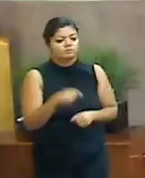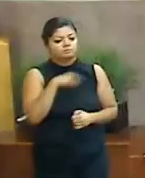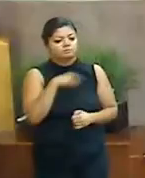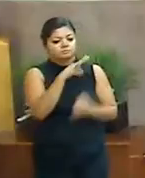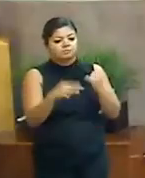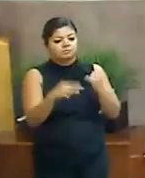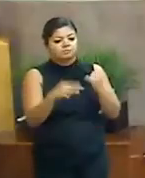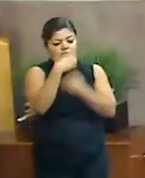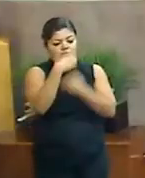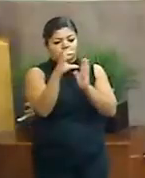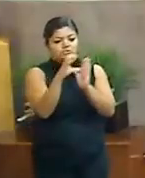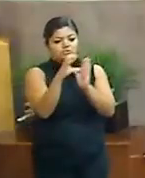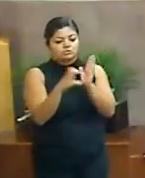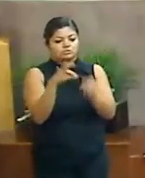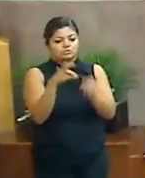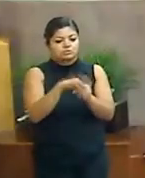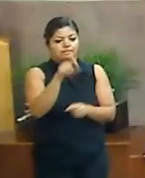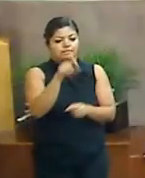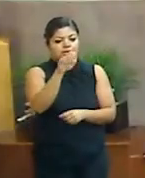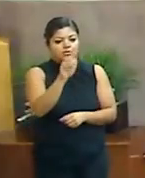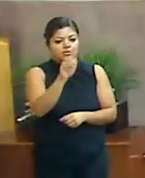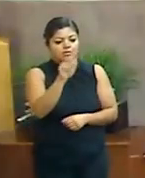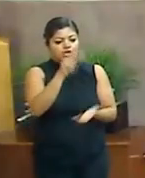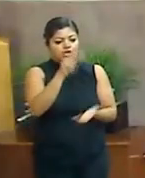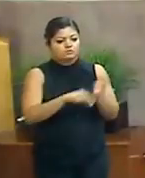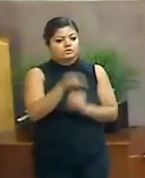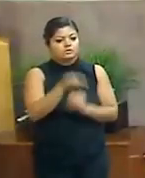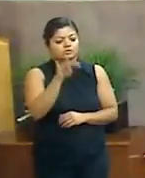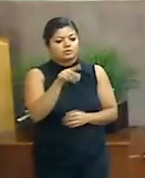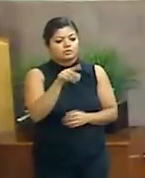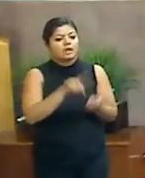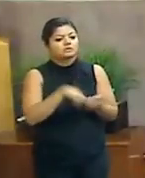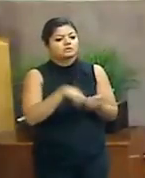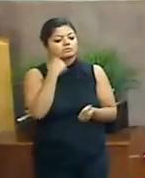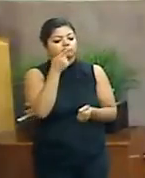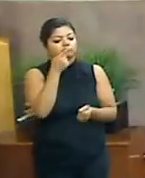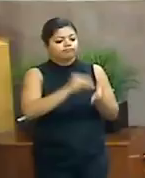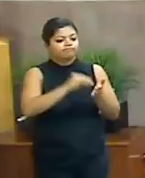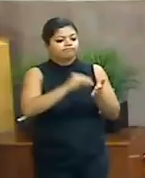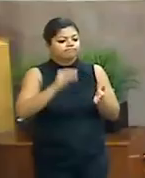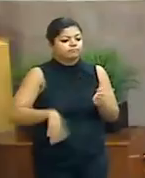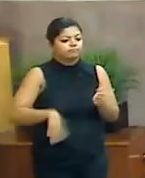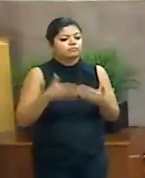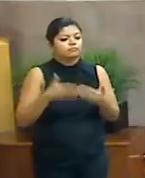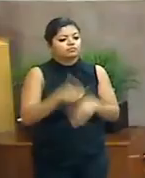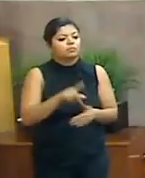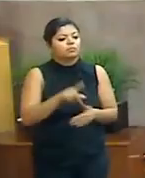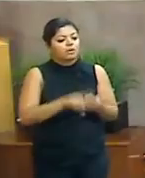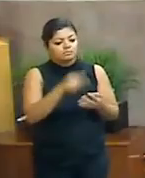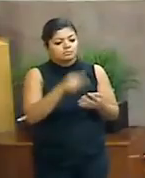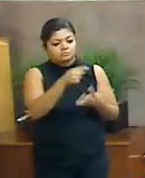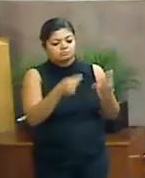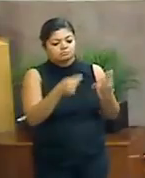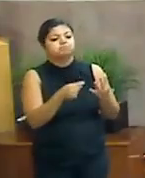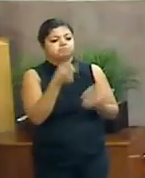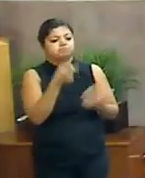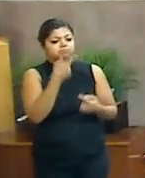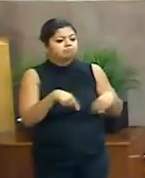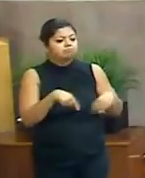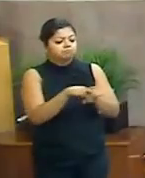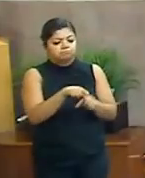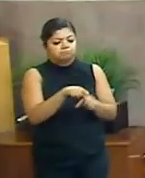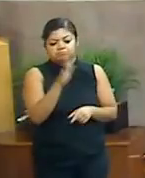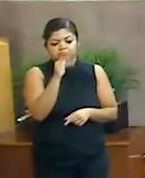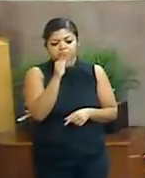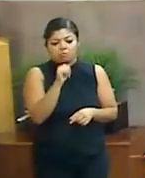con el piso de revisión constitucional electoral 29 de 2019 en el que se propone el desechamiento respectivo de aquel acto con objetivos consumo de movilidad para